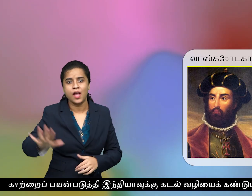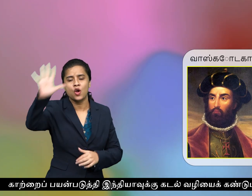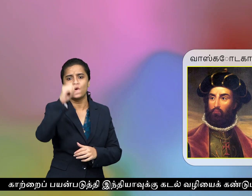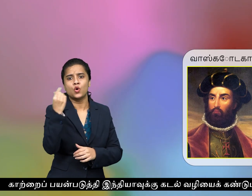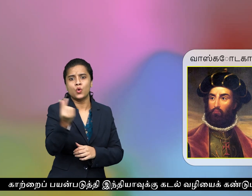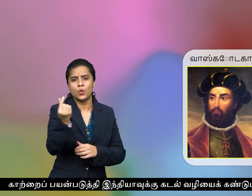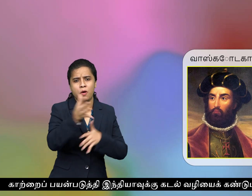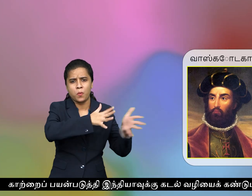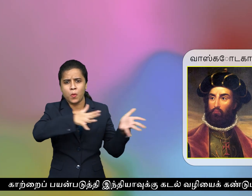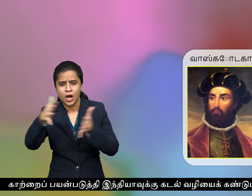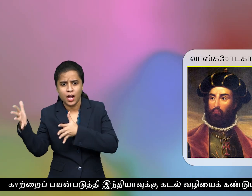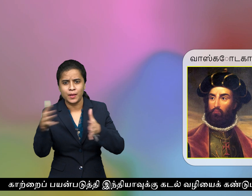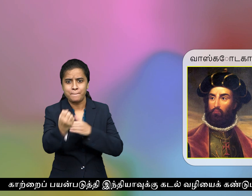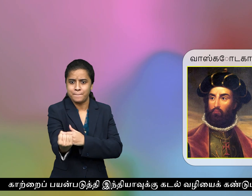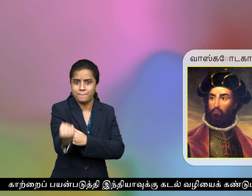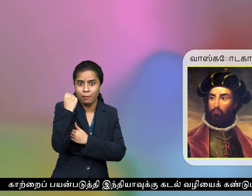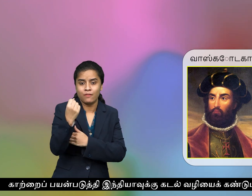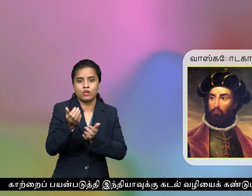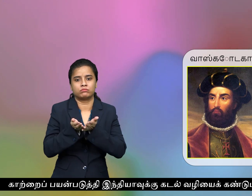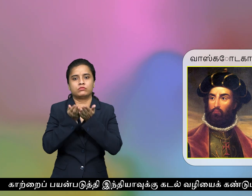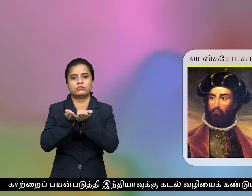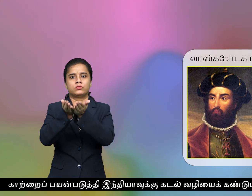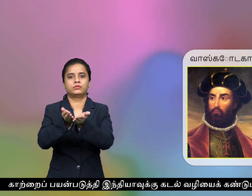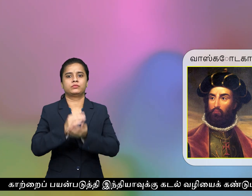கடல் வழியை கண்டுபிடித்தார்.